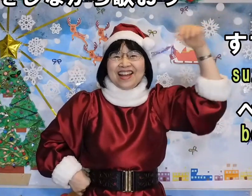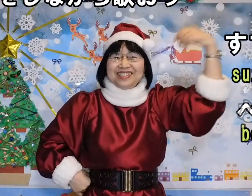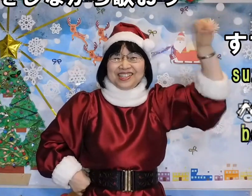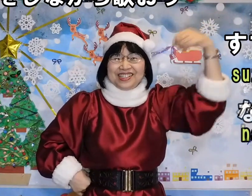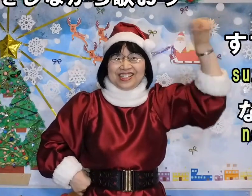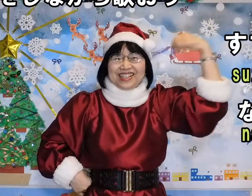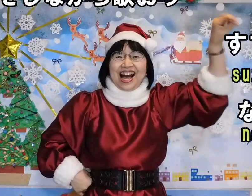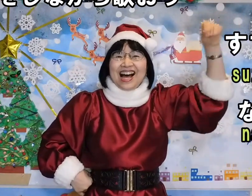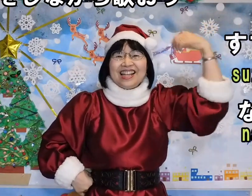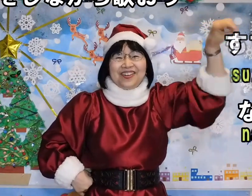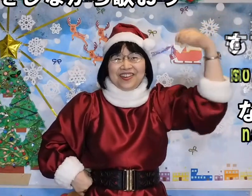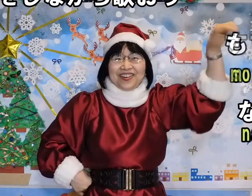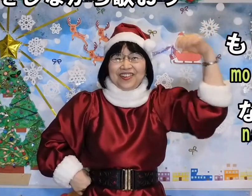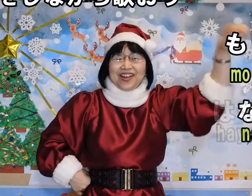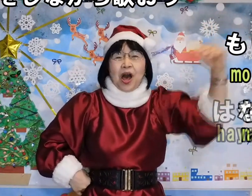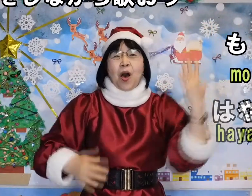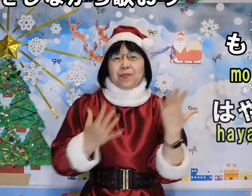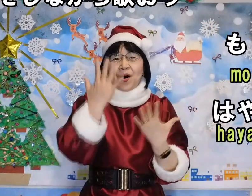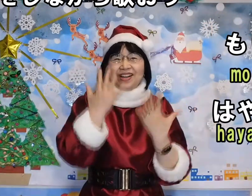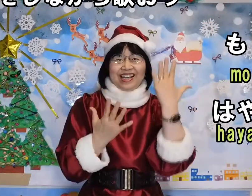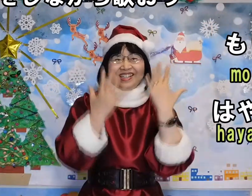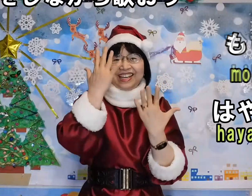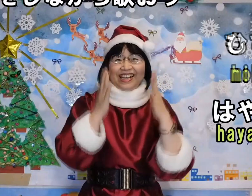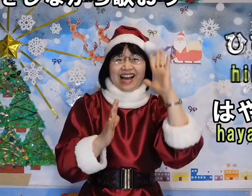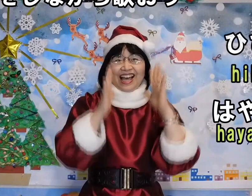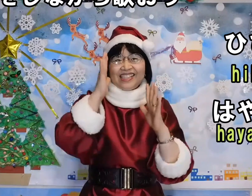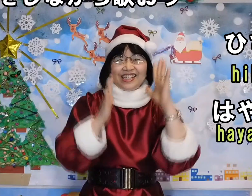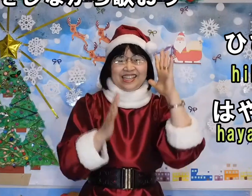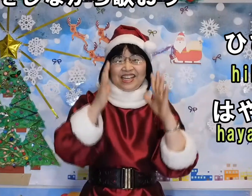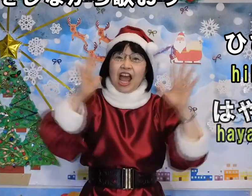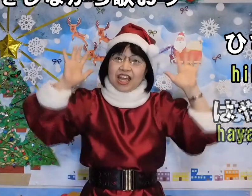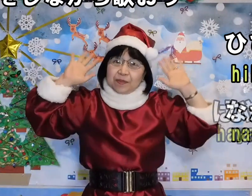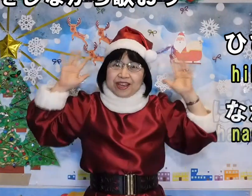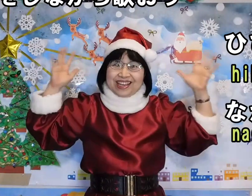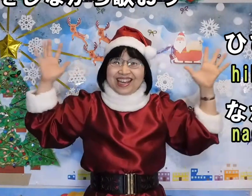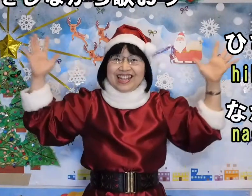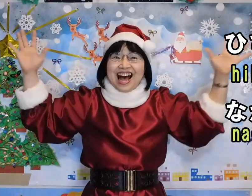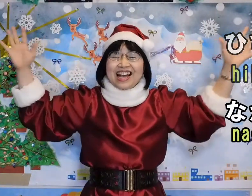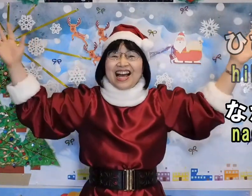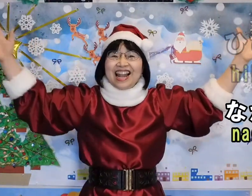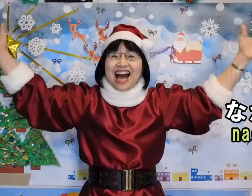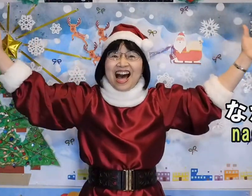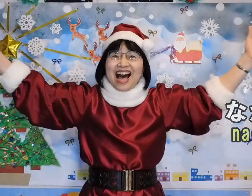ル、鈴が鳴る。森に、林に響きながら。